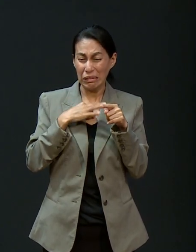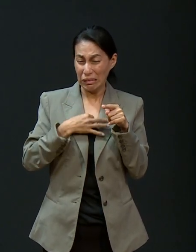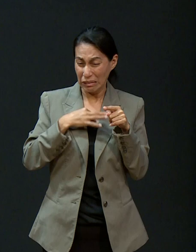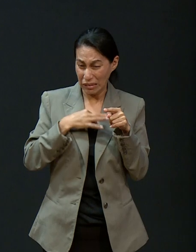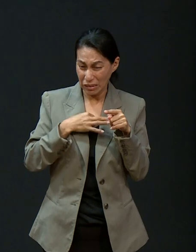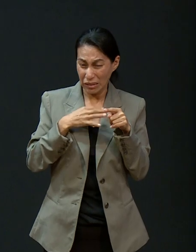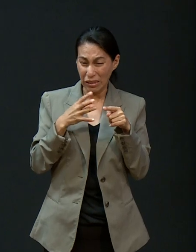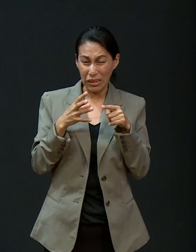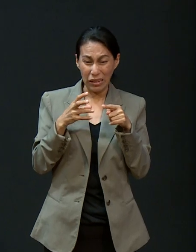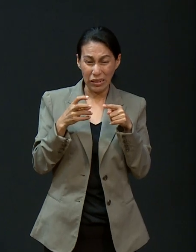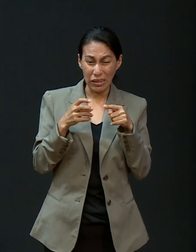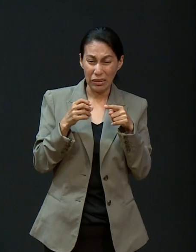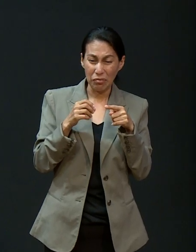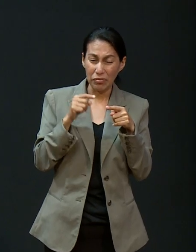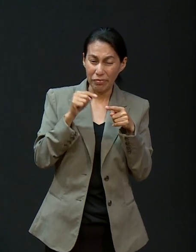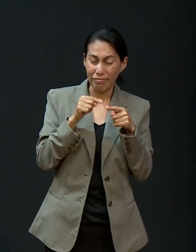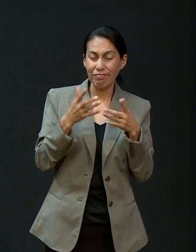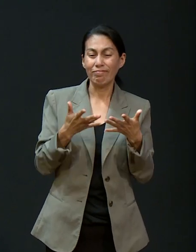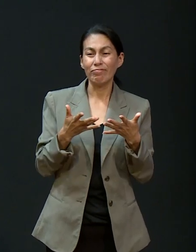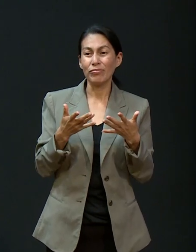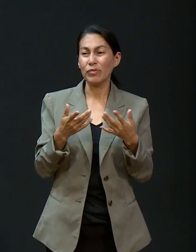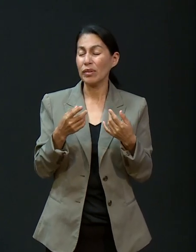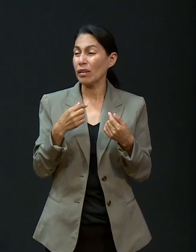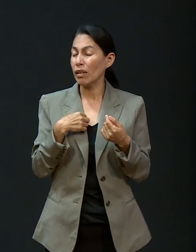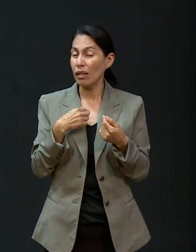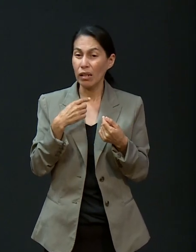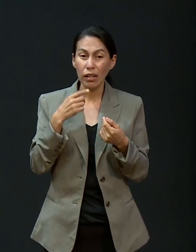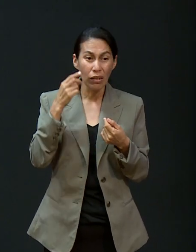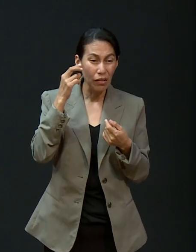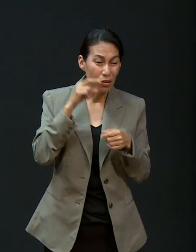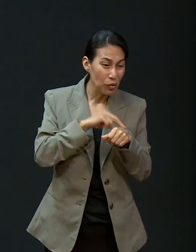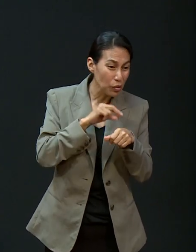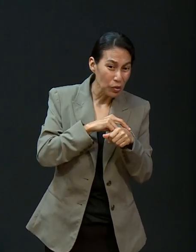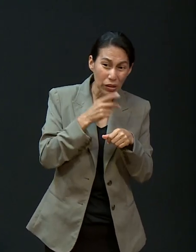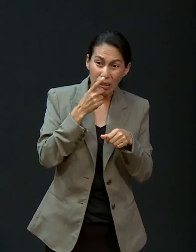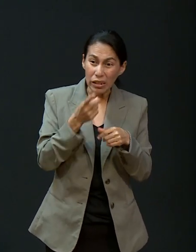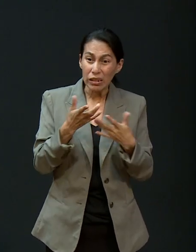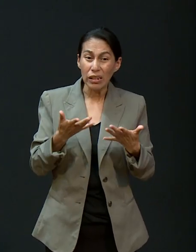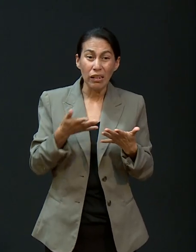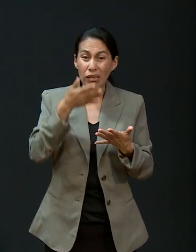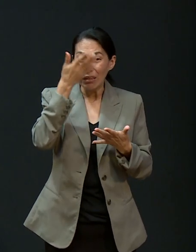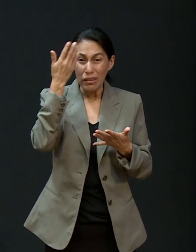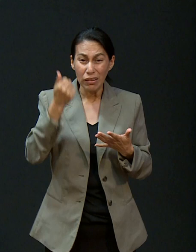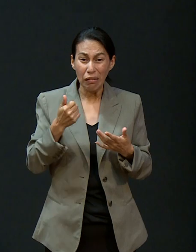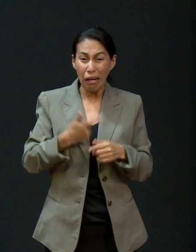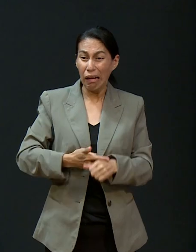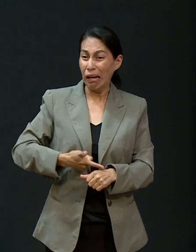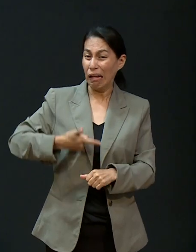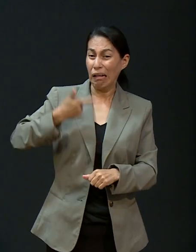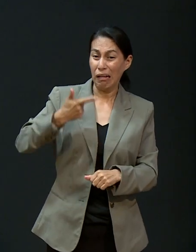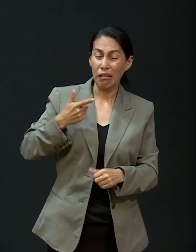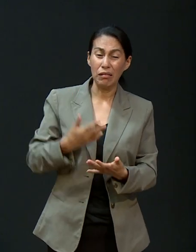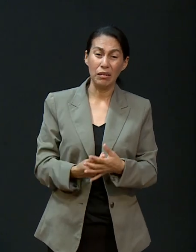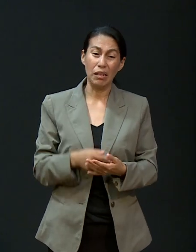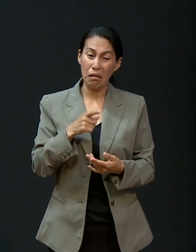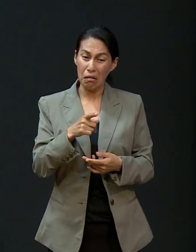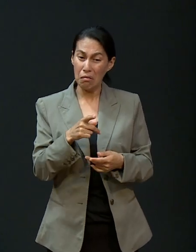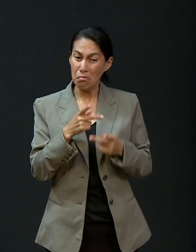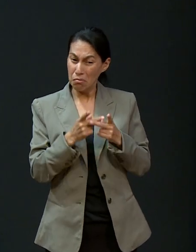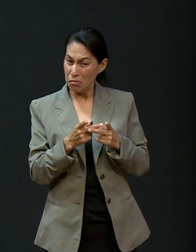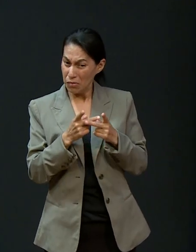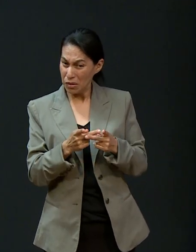él me dijo eso, yo agarré la mano del médico y dije, no, doctor, porque yo sabía la gravedad, yo ya tenía visto